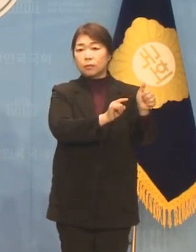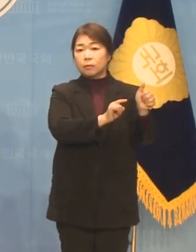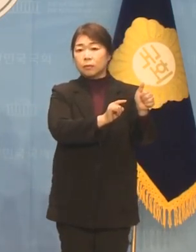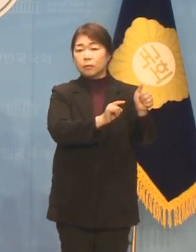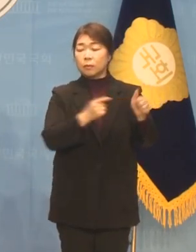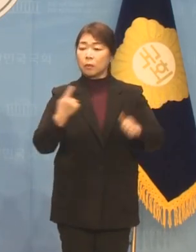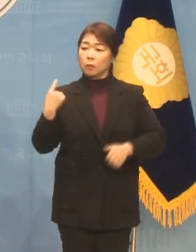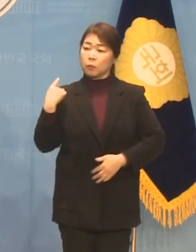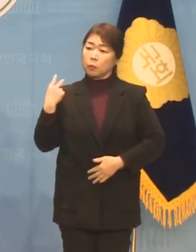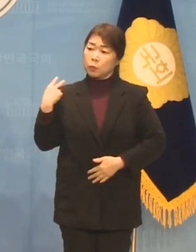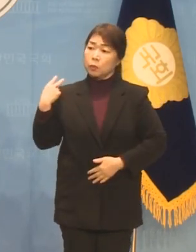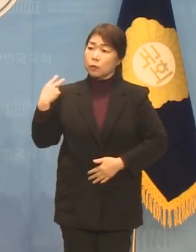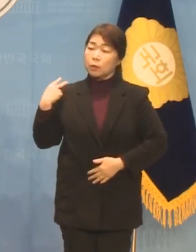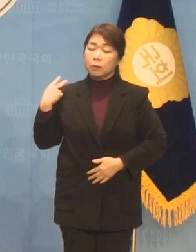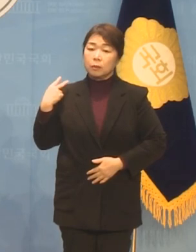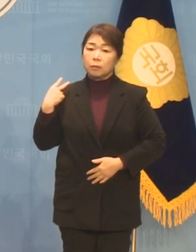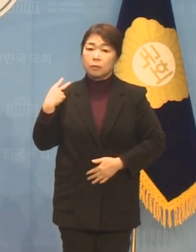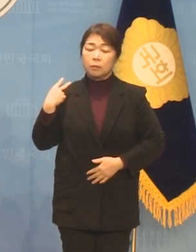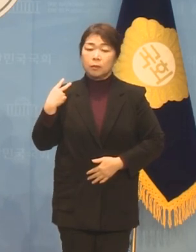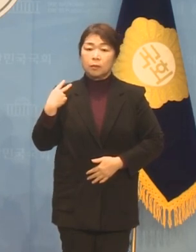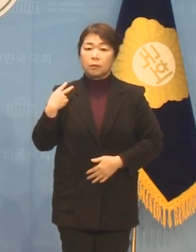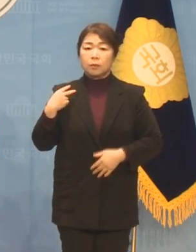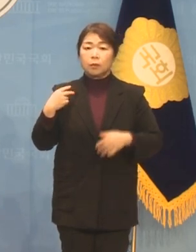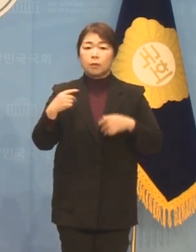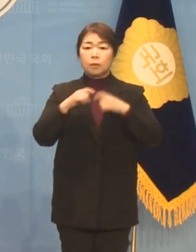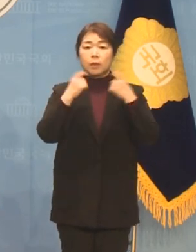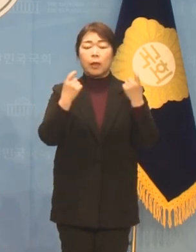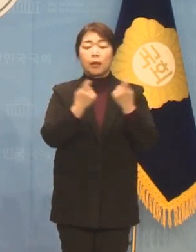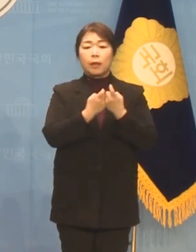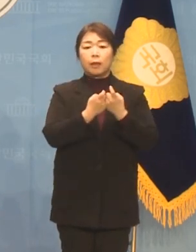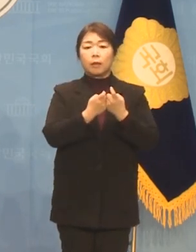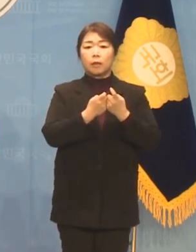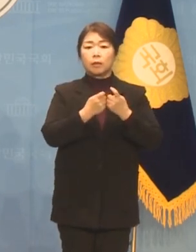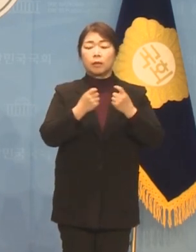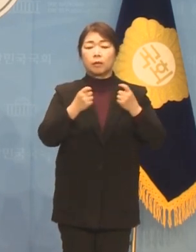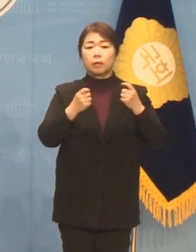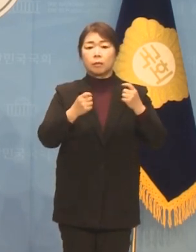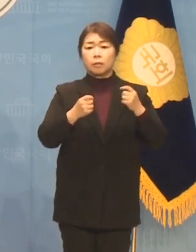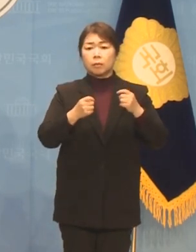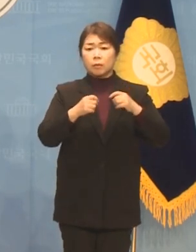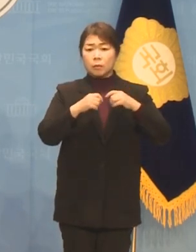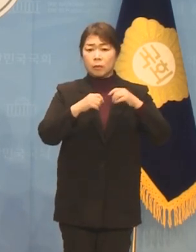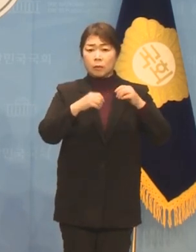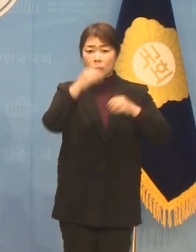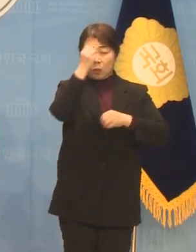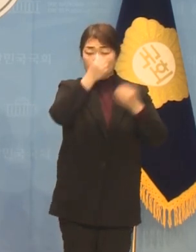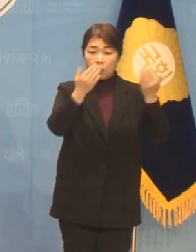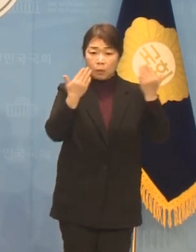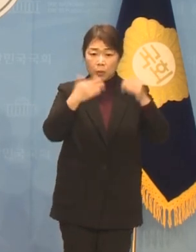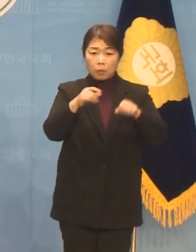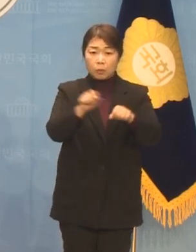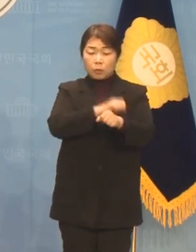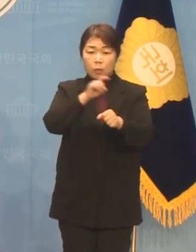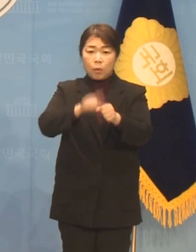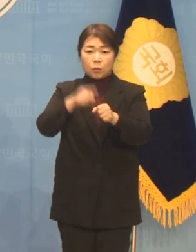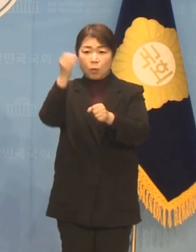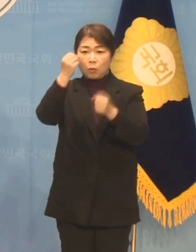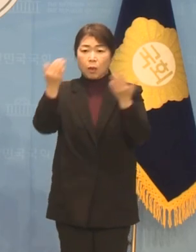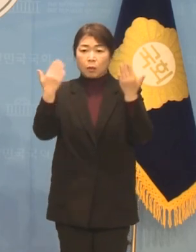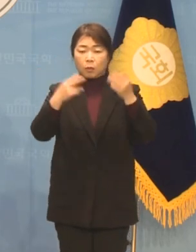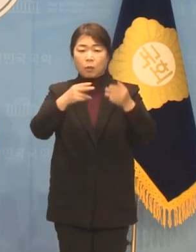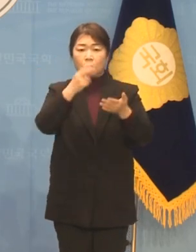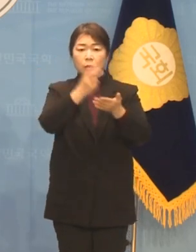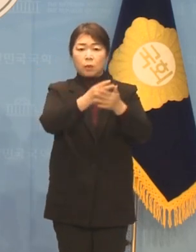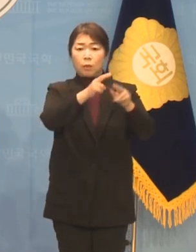이틀 전에 자사고 특목고 2025년 폐지를 명시했던